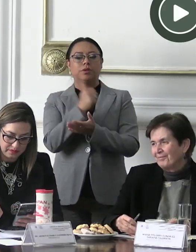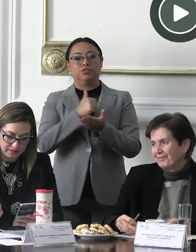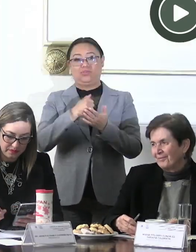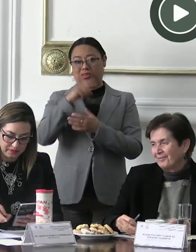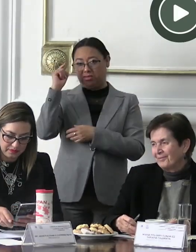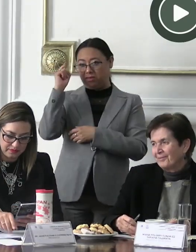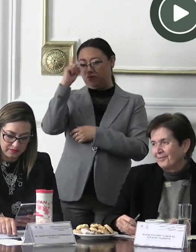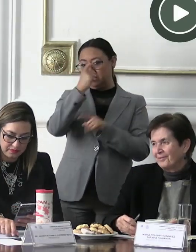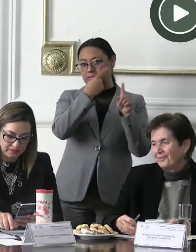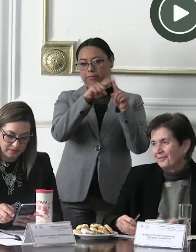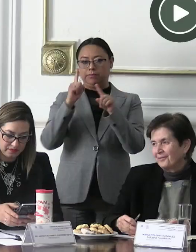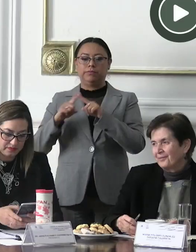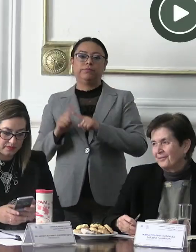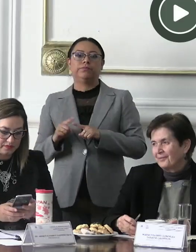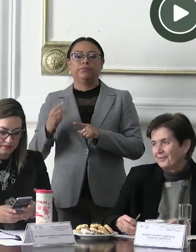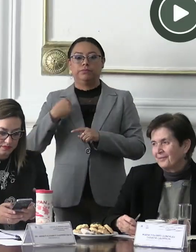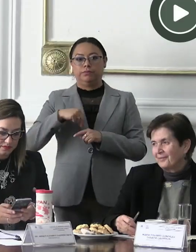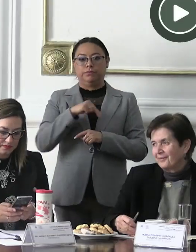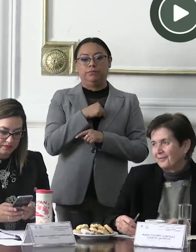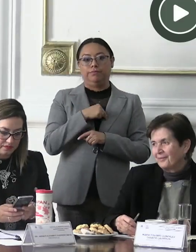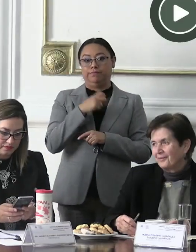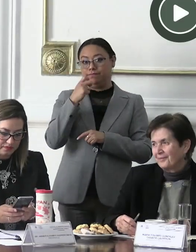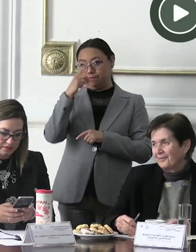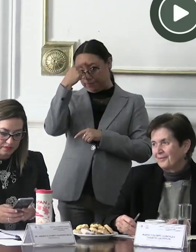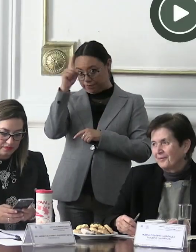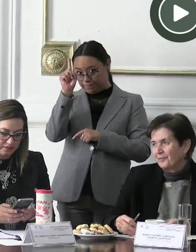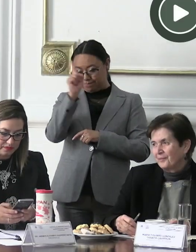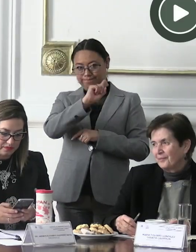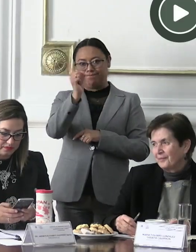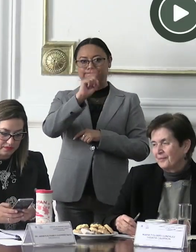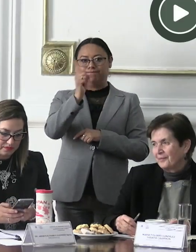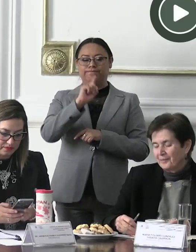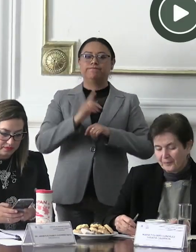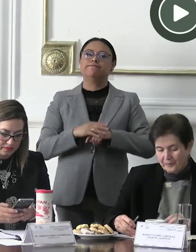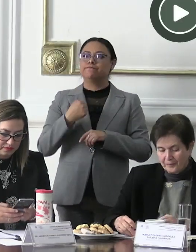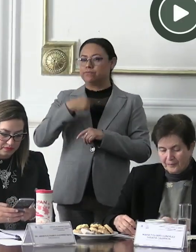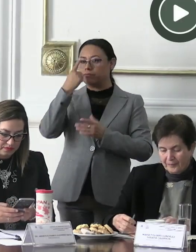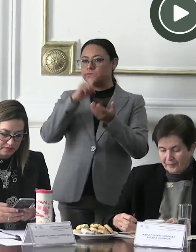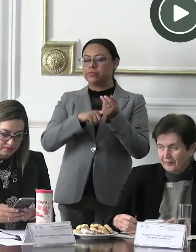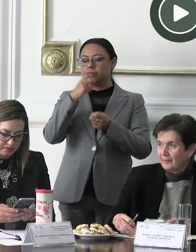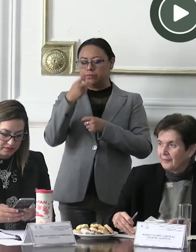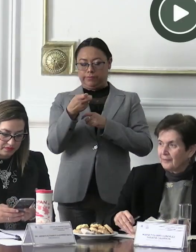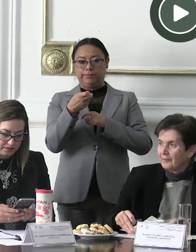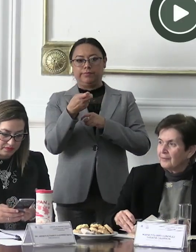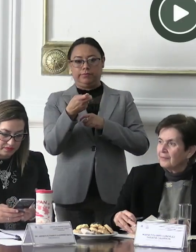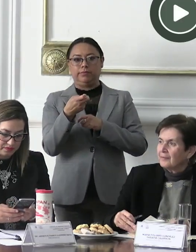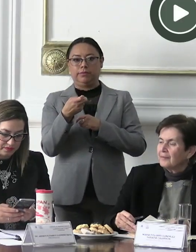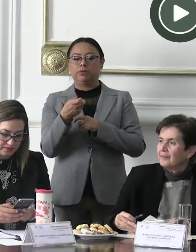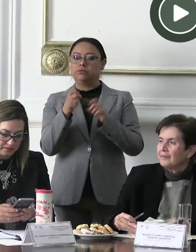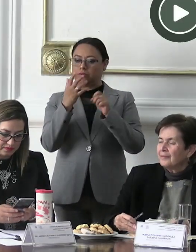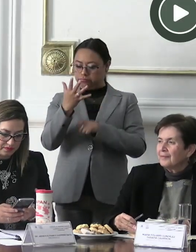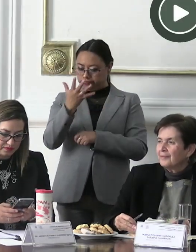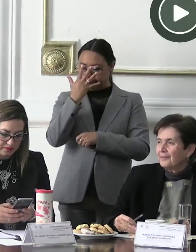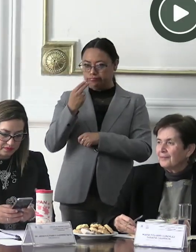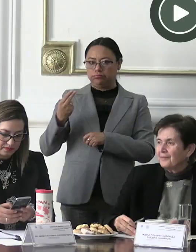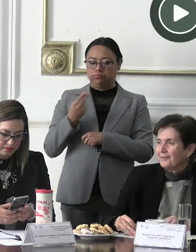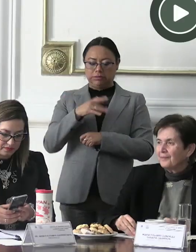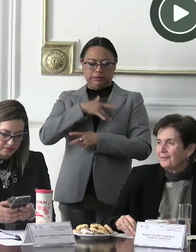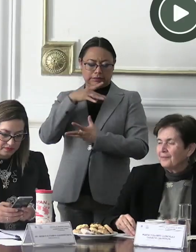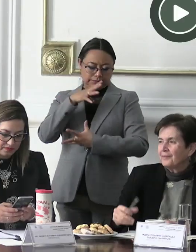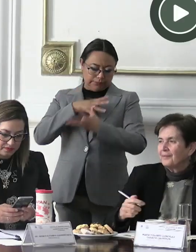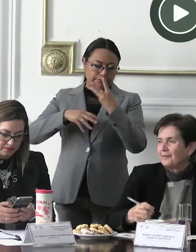compleja y diversa como la nuestra no es tarea sencilla. Por el contrario, exige carácter, profunda sensibilidad